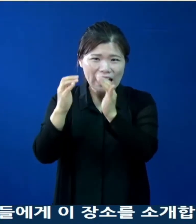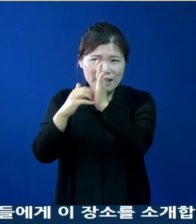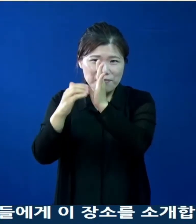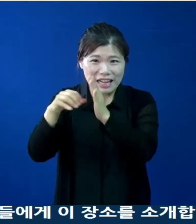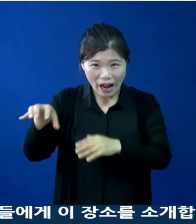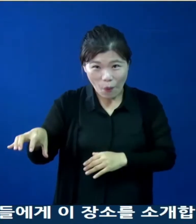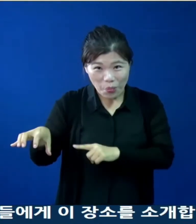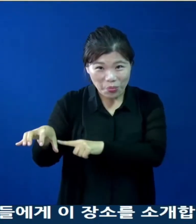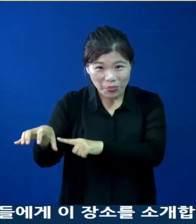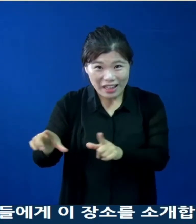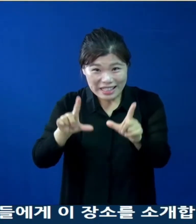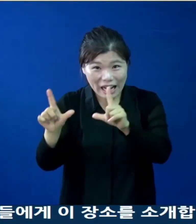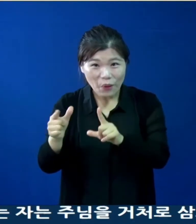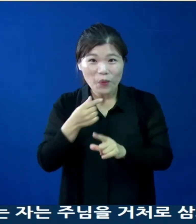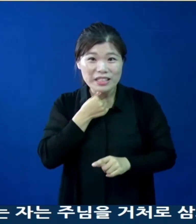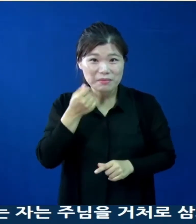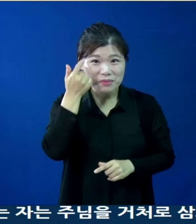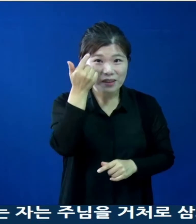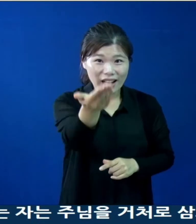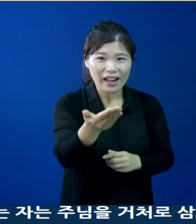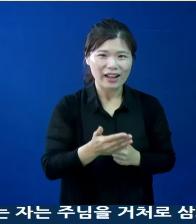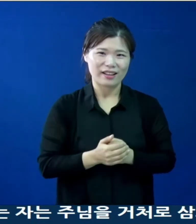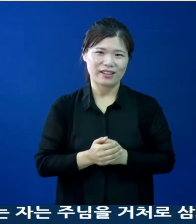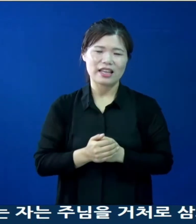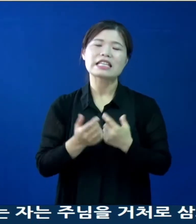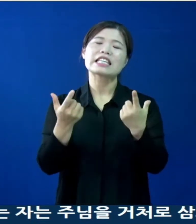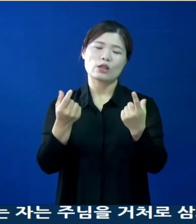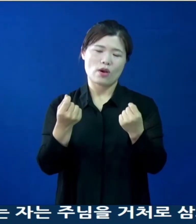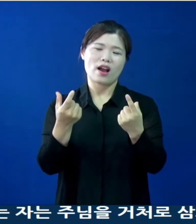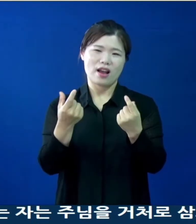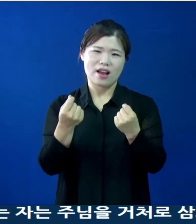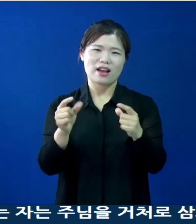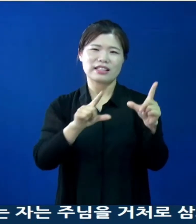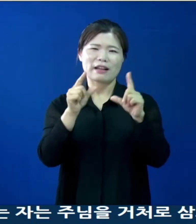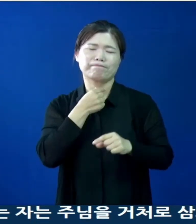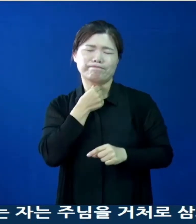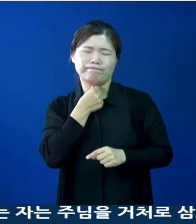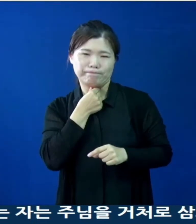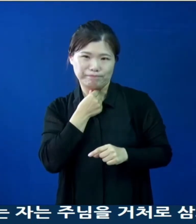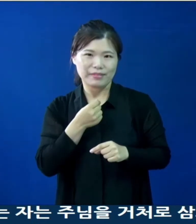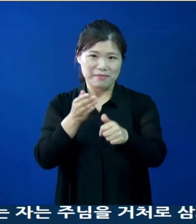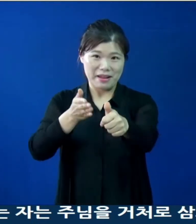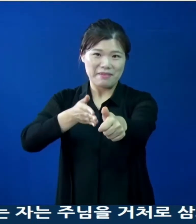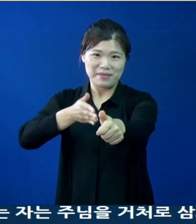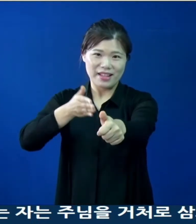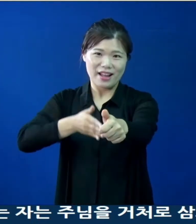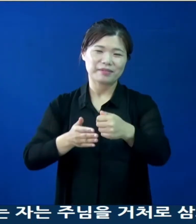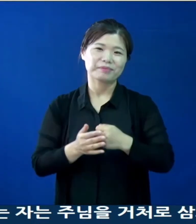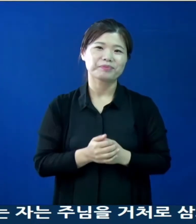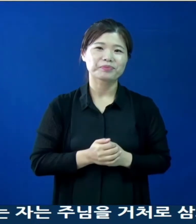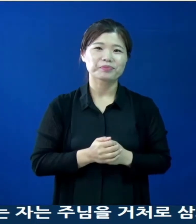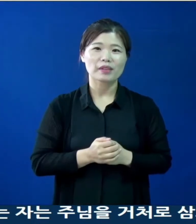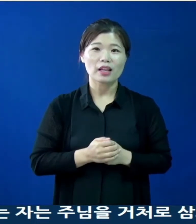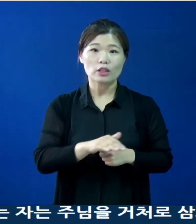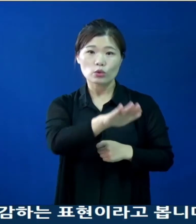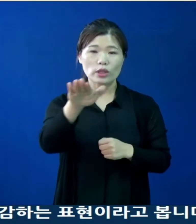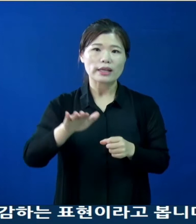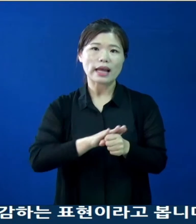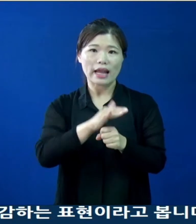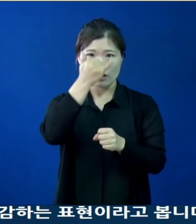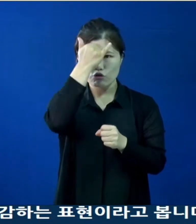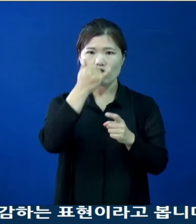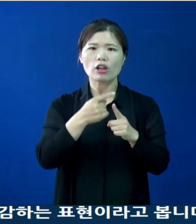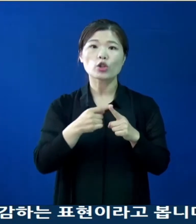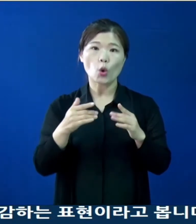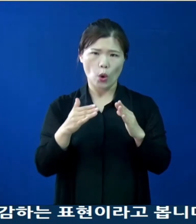거주하고 싶지 않으십니까? 그렇게 될 수 있기를 주의 이름으로 축원합니다. 그리고 우리가 사랑하는